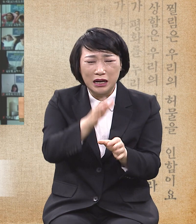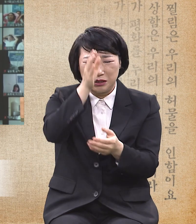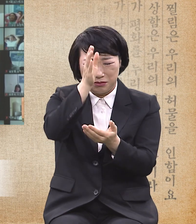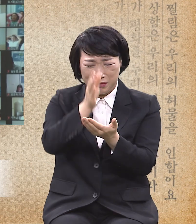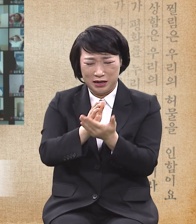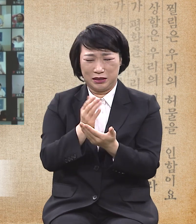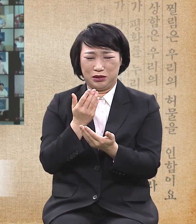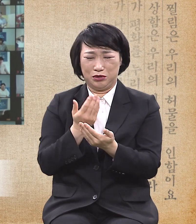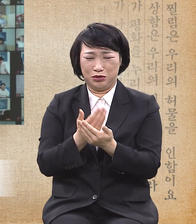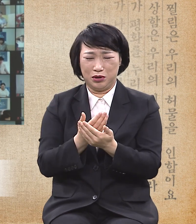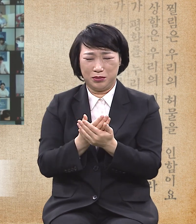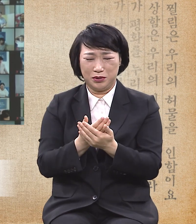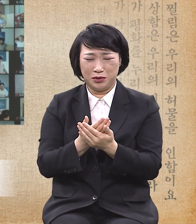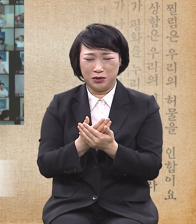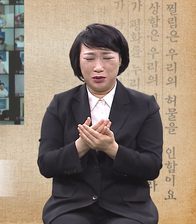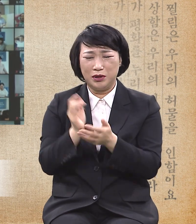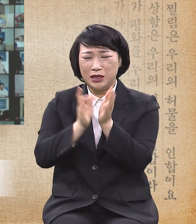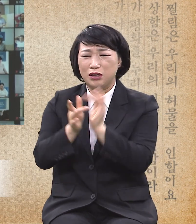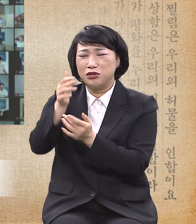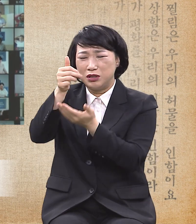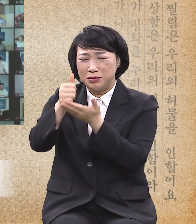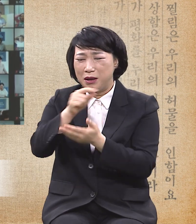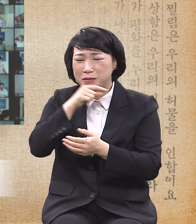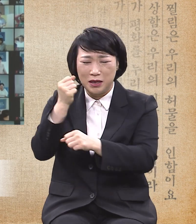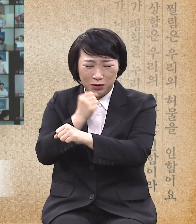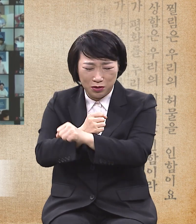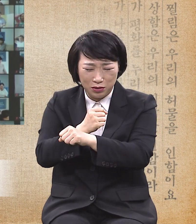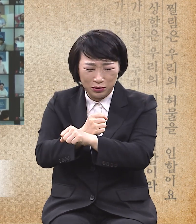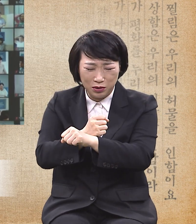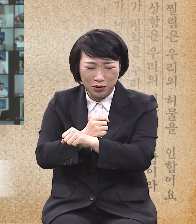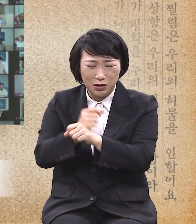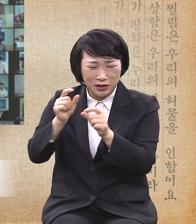않게 하시고 예수 피의 공로가